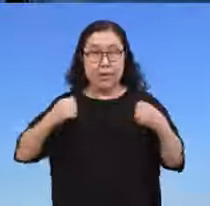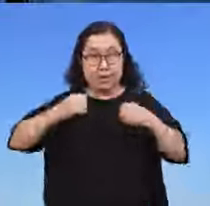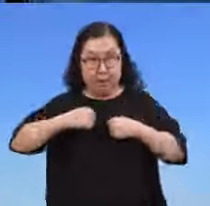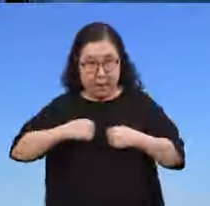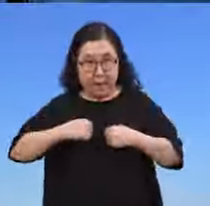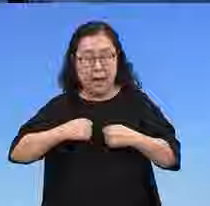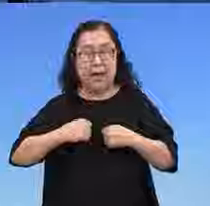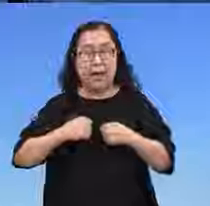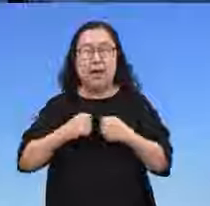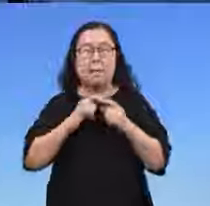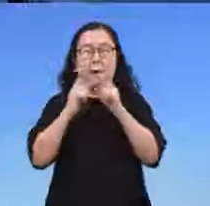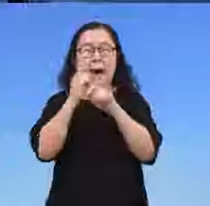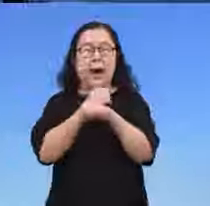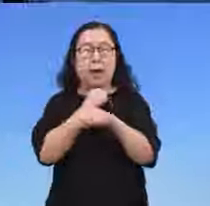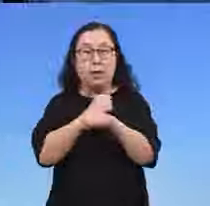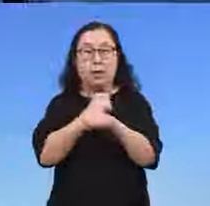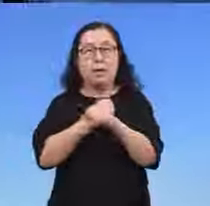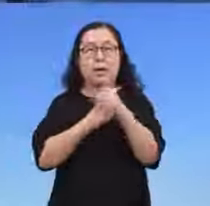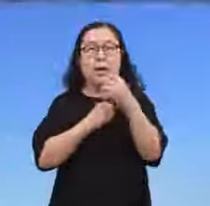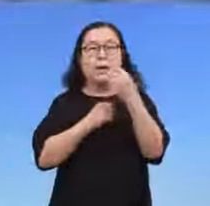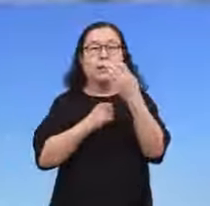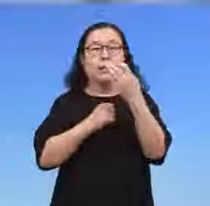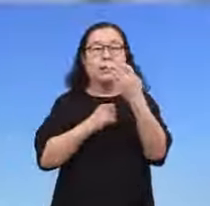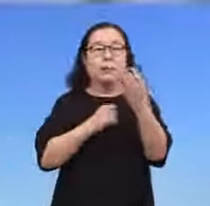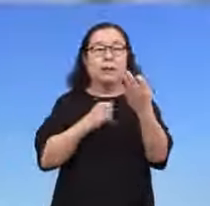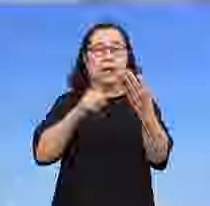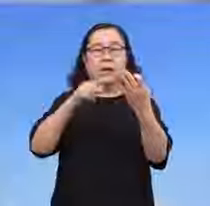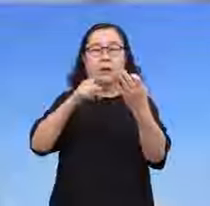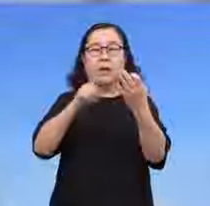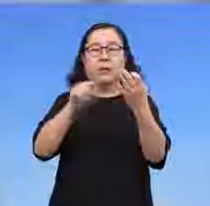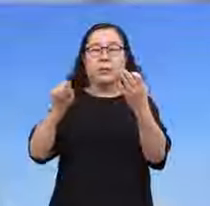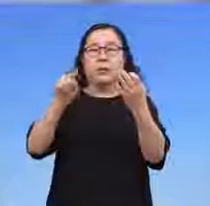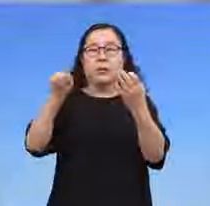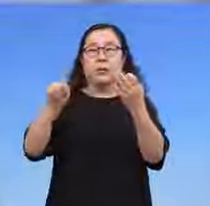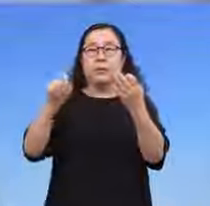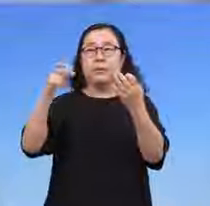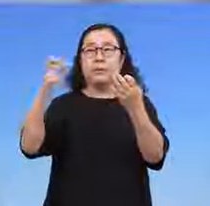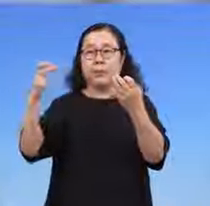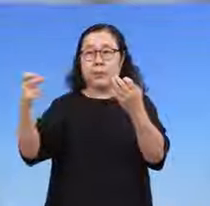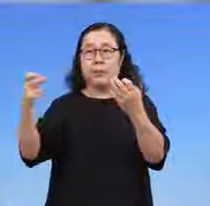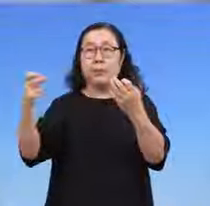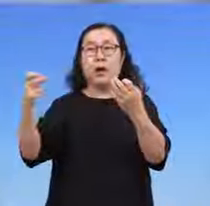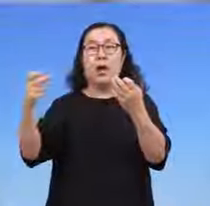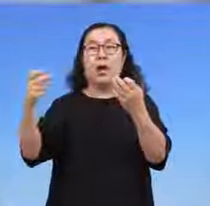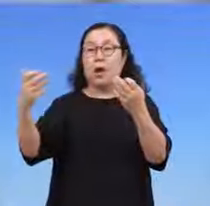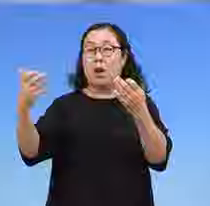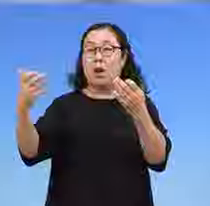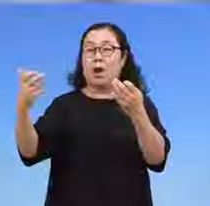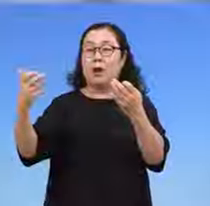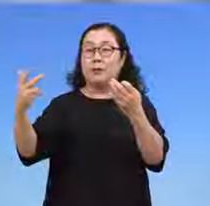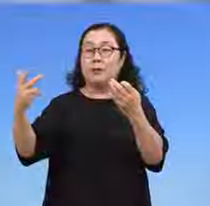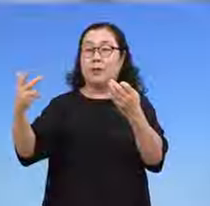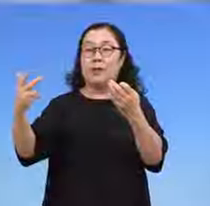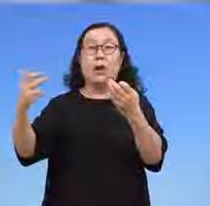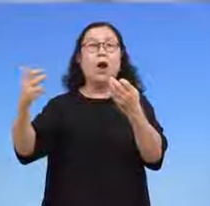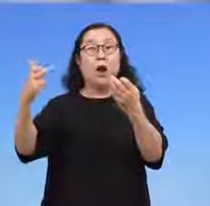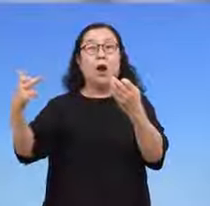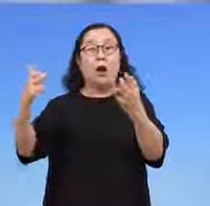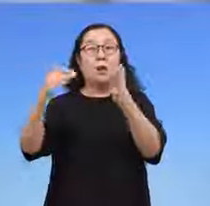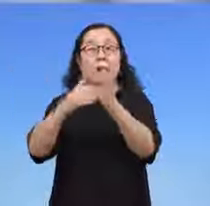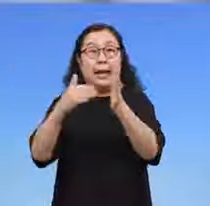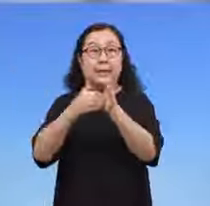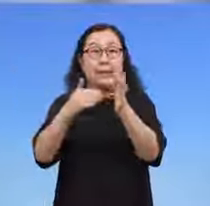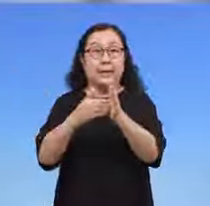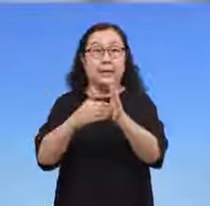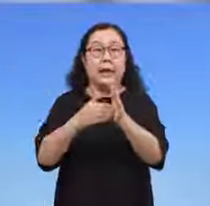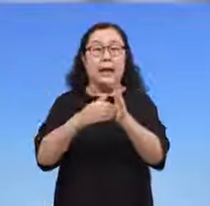이제 14절부터 17절까지 해서 이 하나님의 전신 갑주 6가지 항목들을 하나하나 이제 선포를 하는